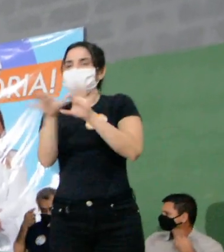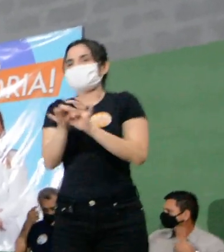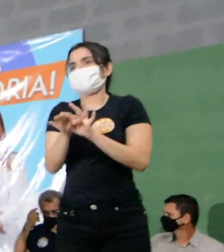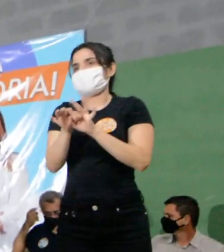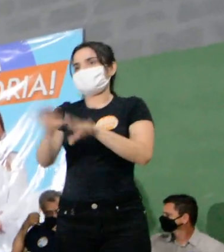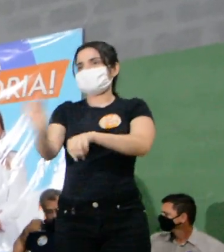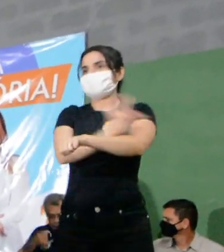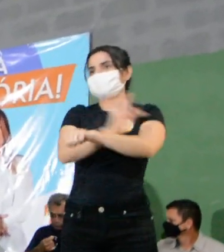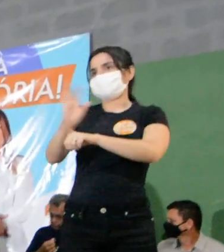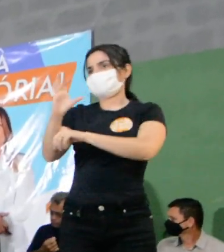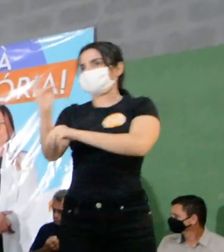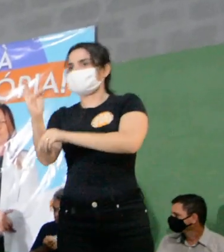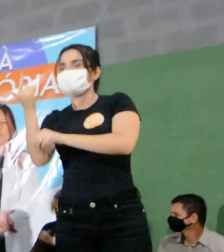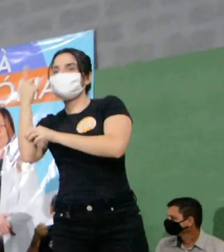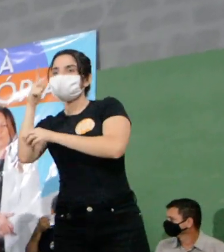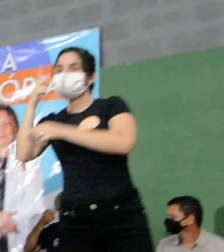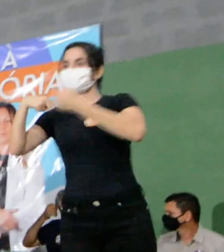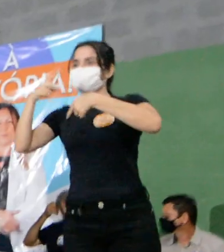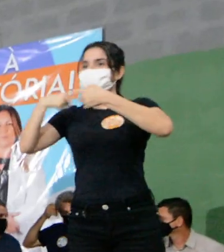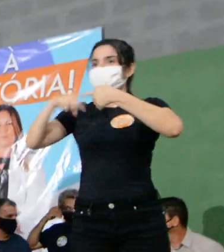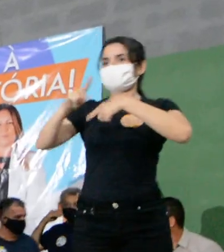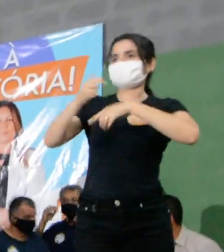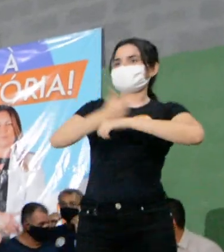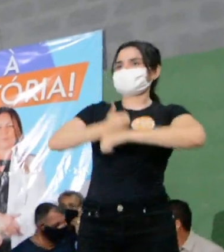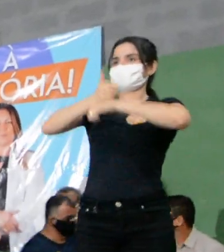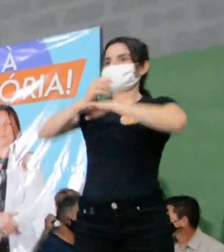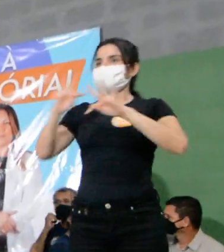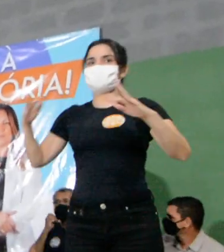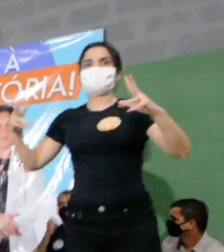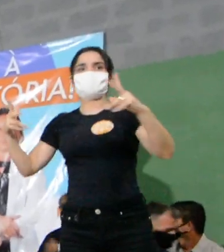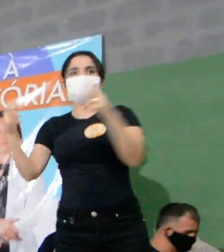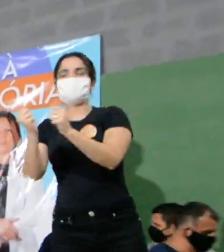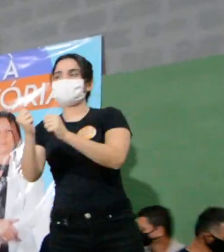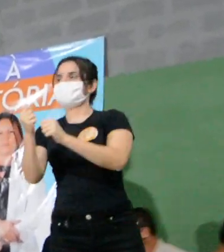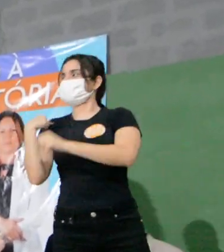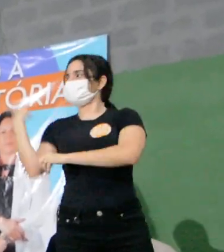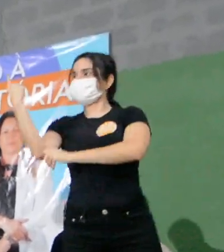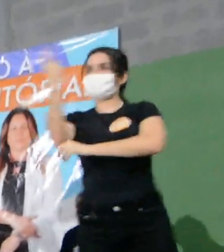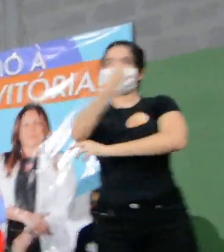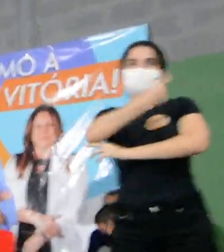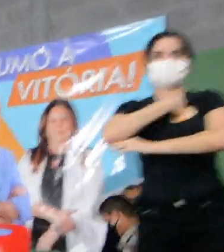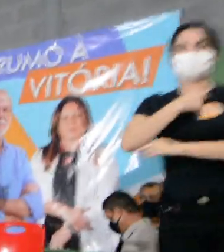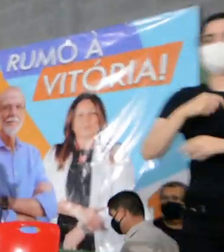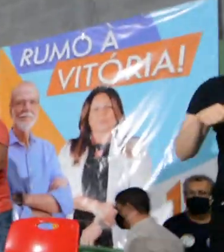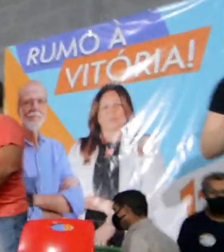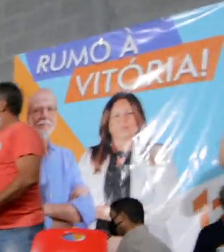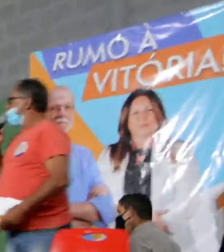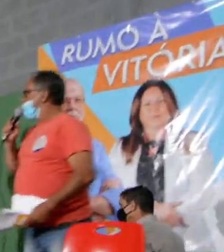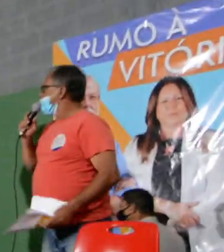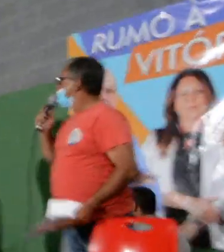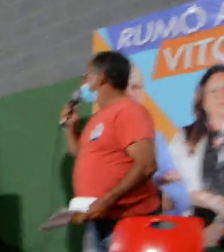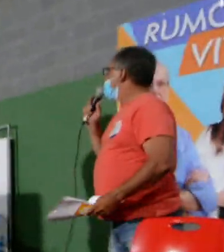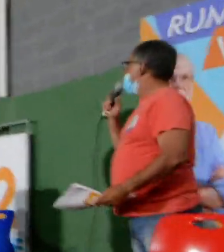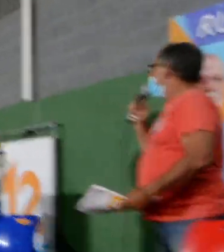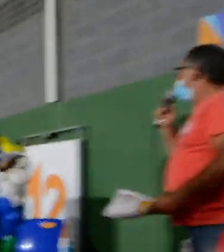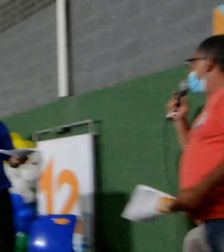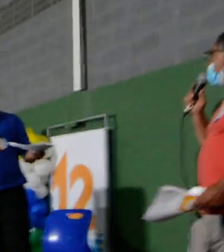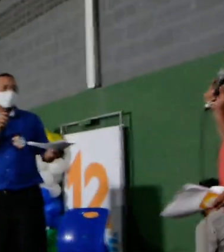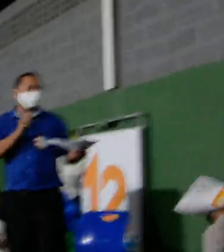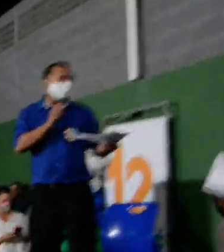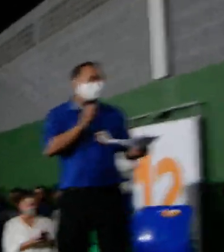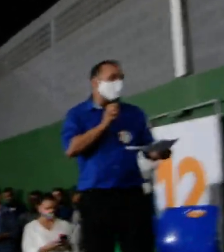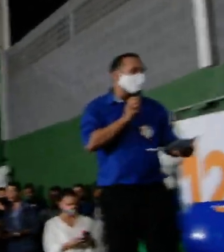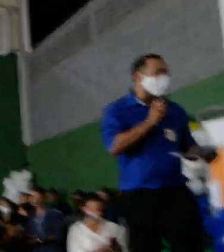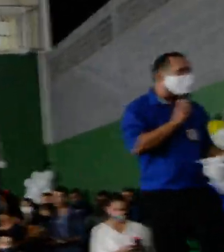trazer desenvolvimento e dignidade para cá, para o segundo distrito. Isso mesmo. E nessa noite nós vamos apresentar